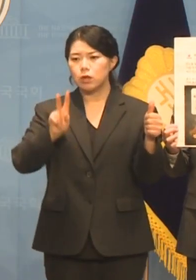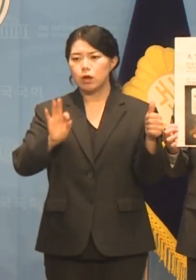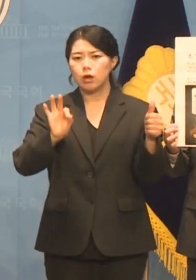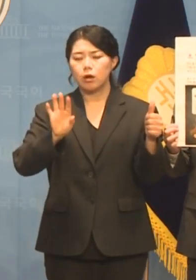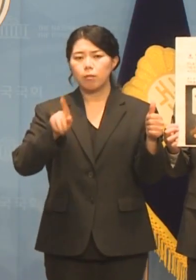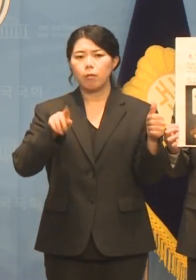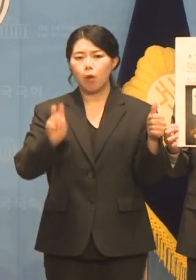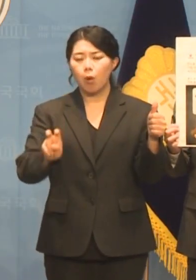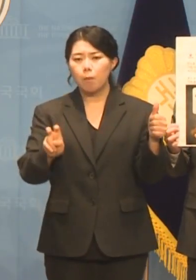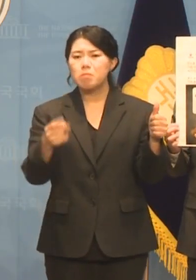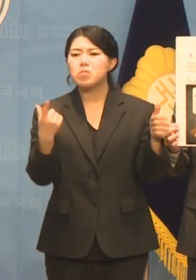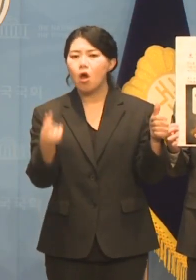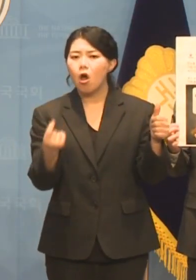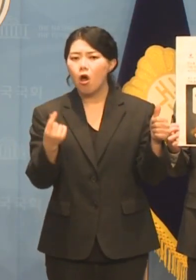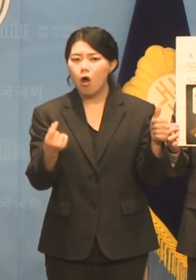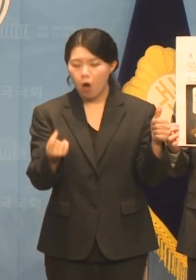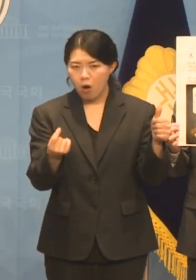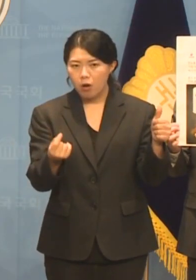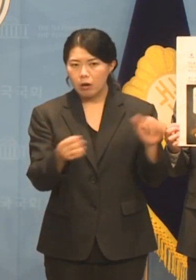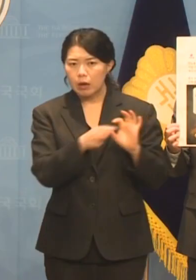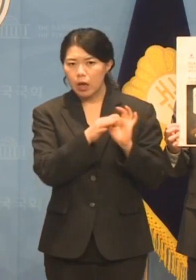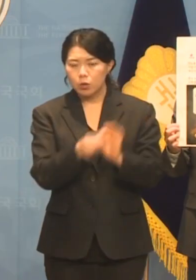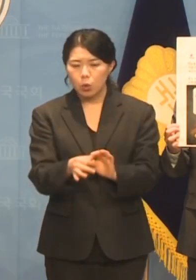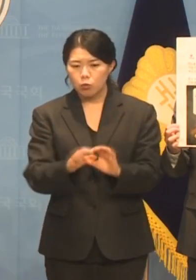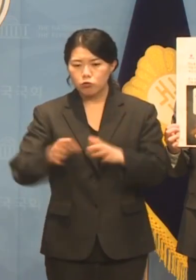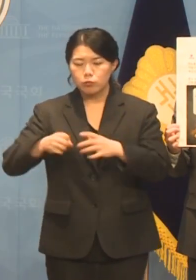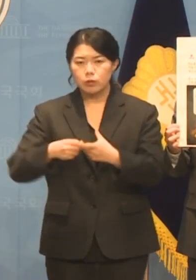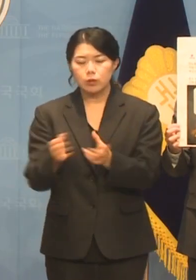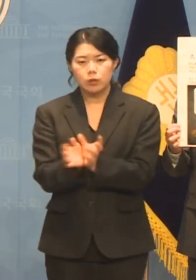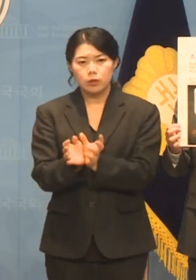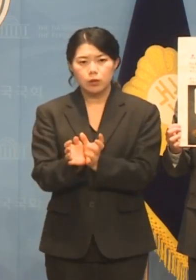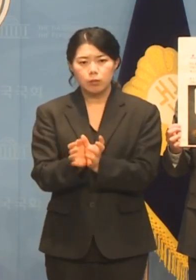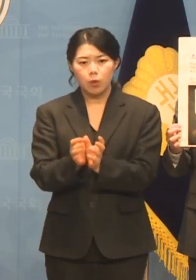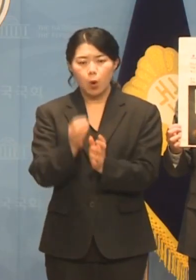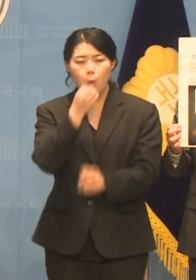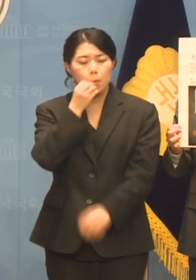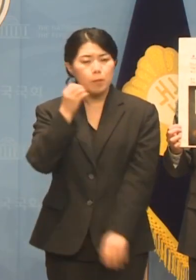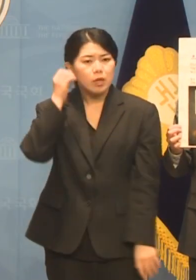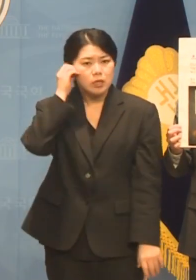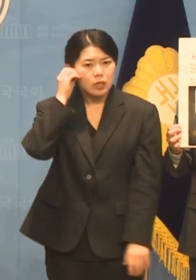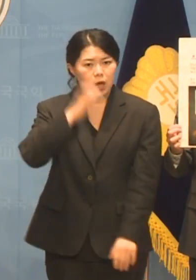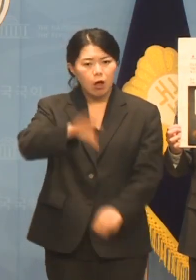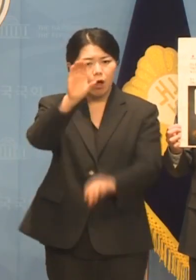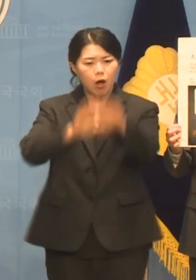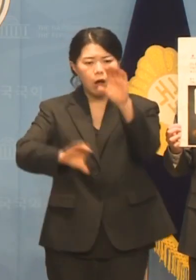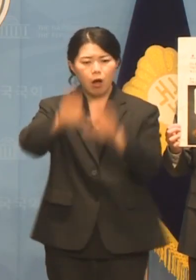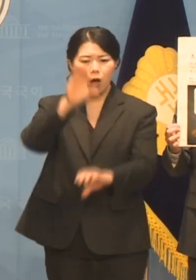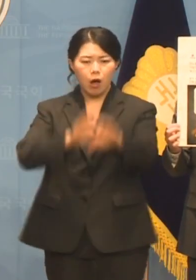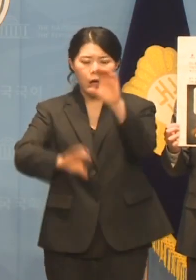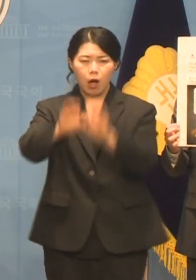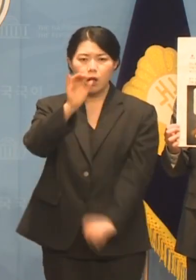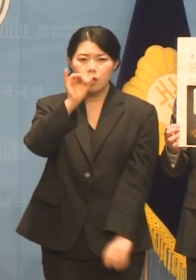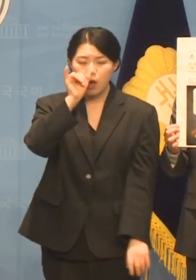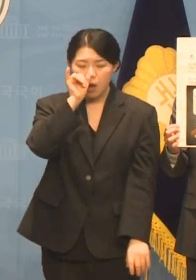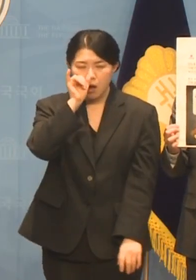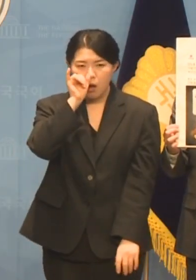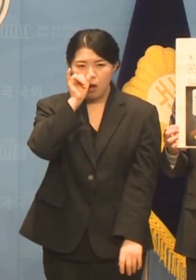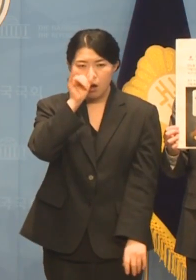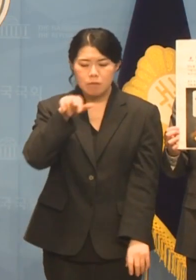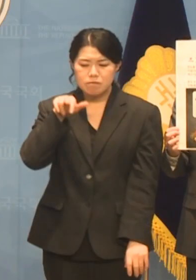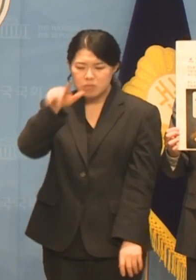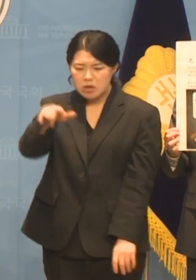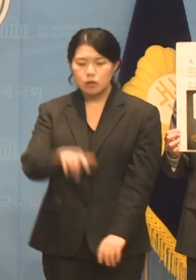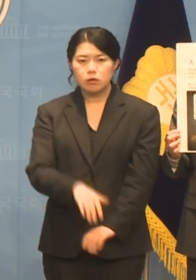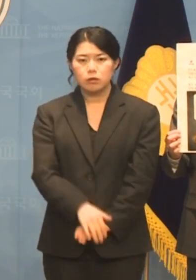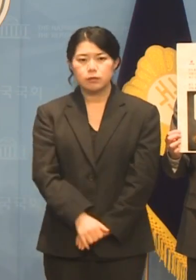하던 방식으로 지속적으로 국민의힘 홈페이지에서 게시되고 있음을